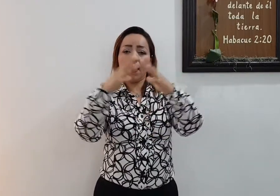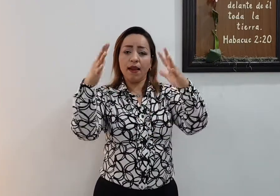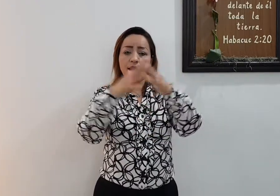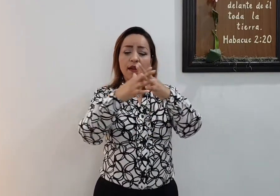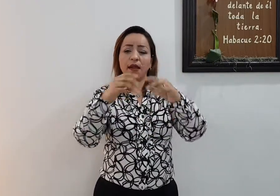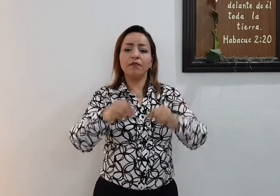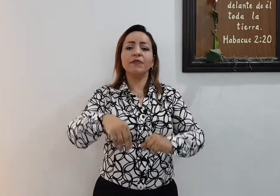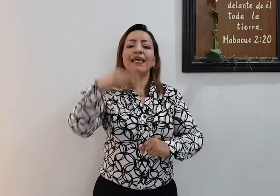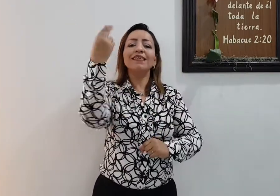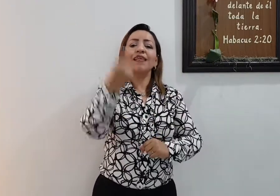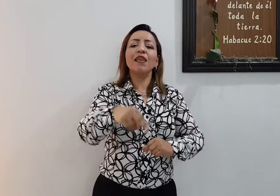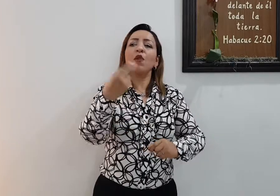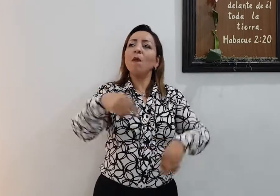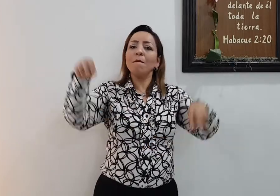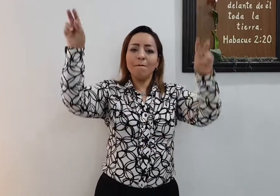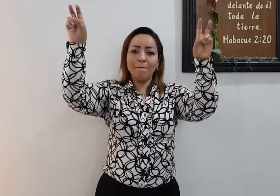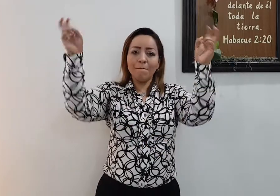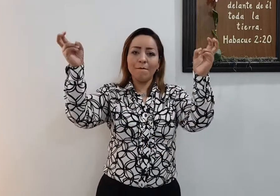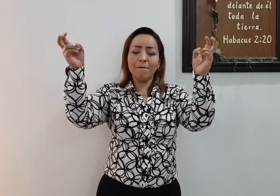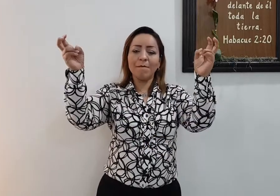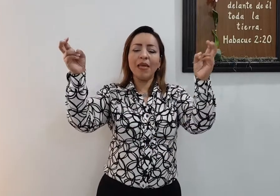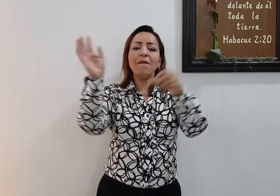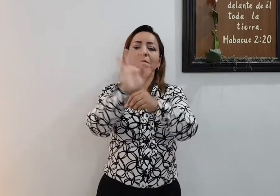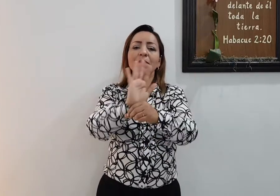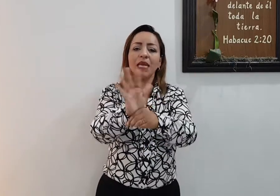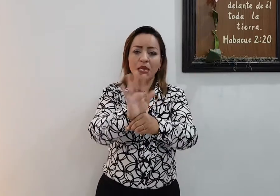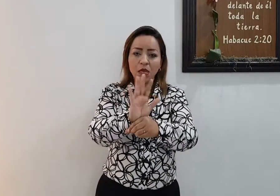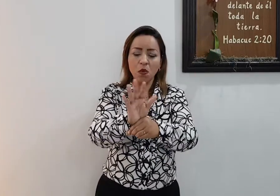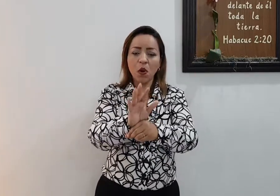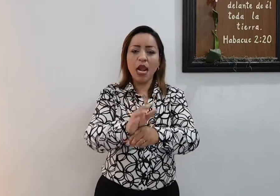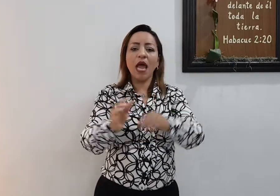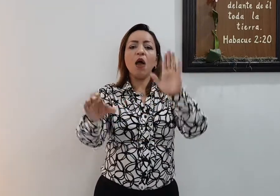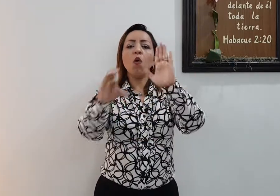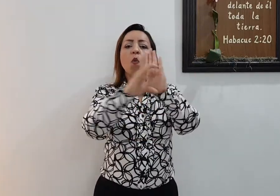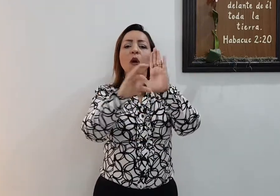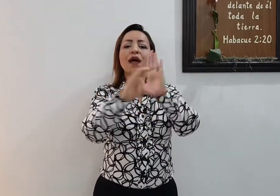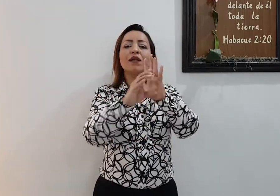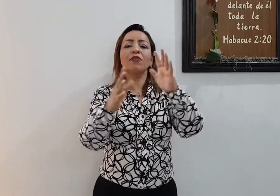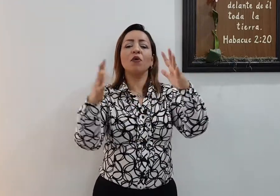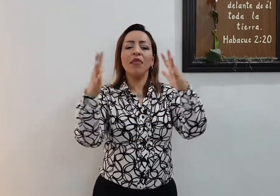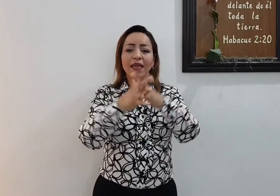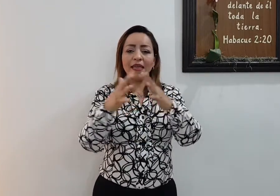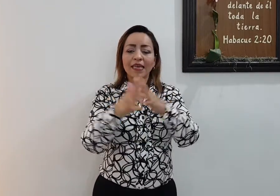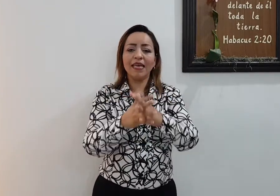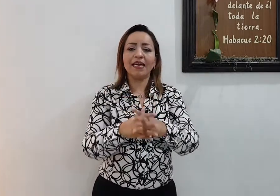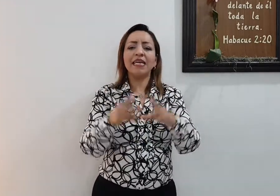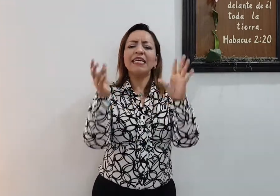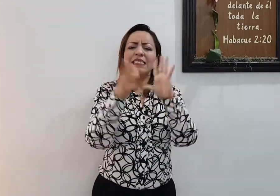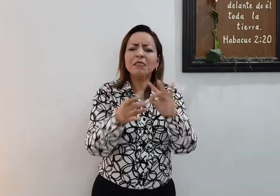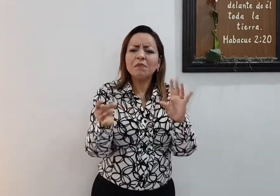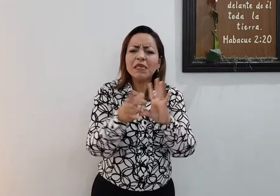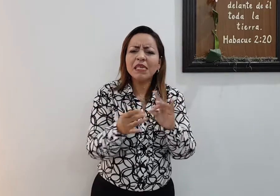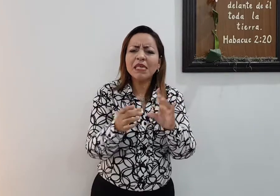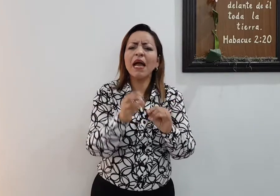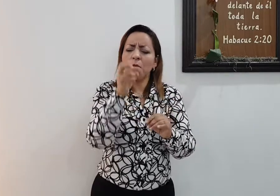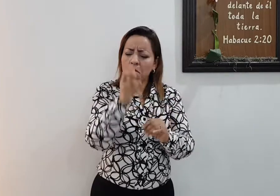Búsquela, vale la pena. Es una película que nos habla de cómo Dios interviene cuando oramos, cómo Dios honra